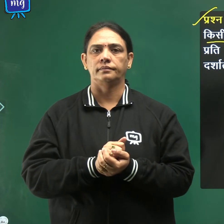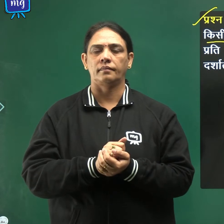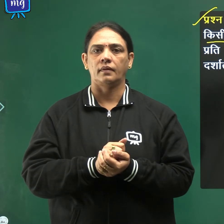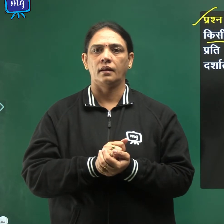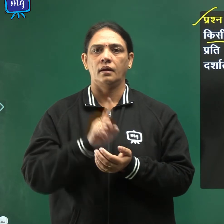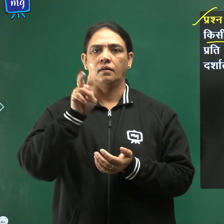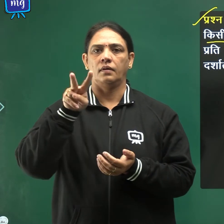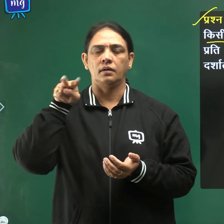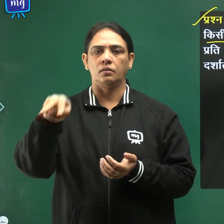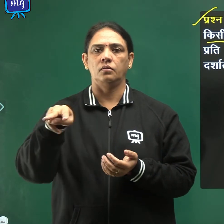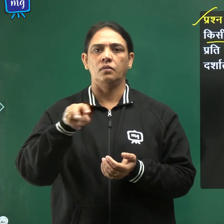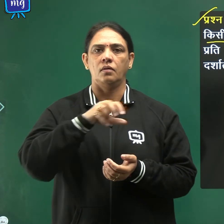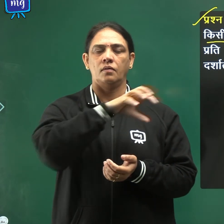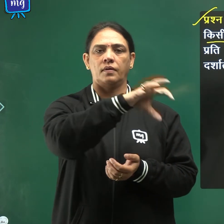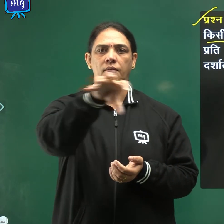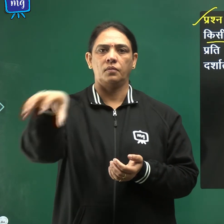100 फार्मों में